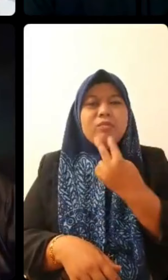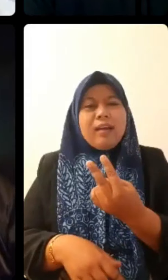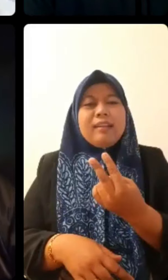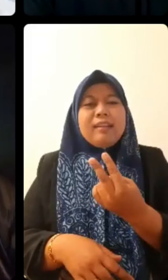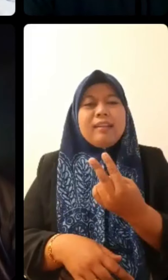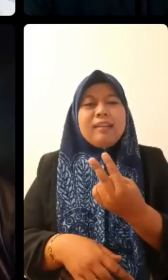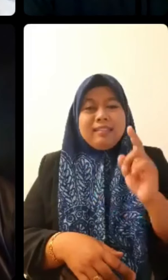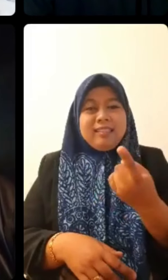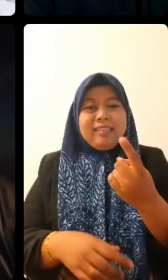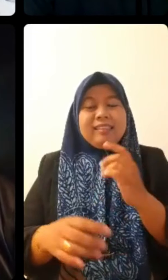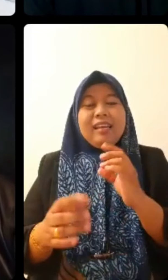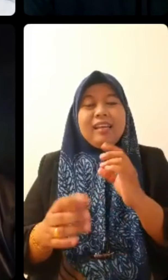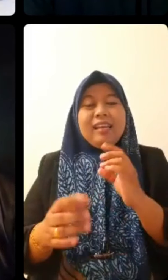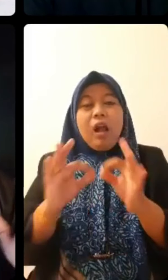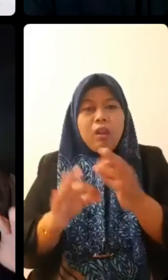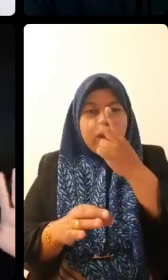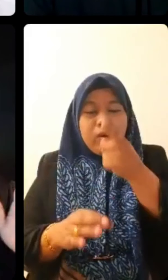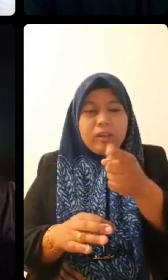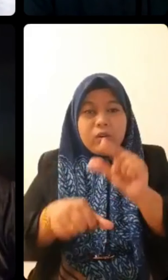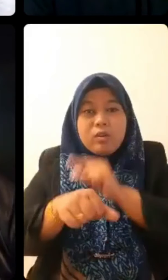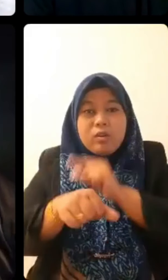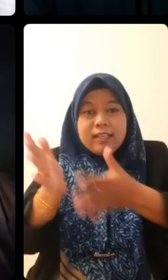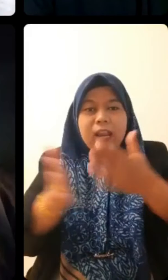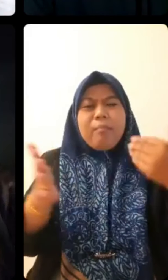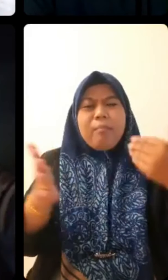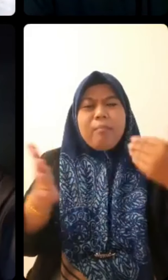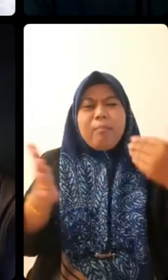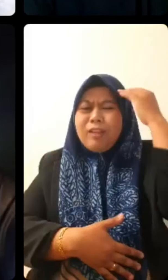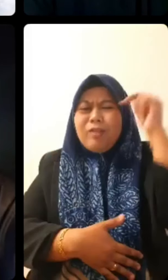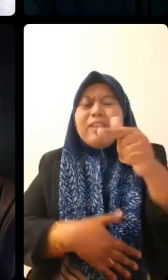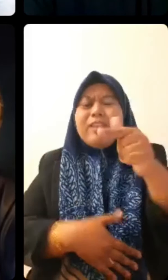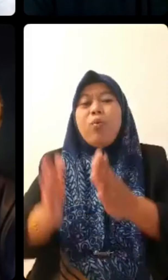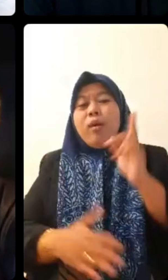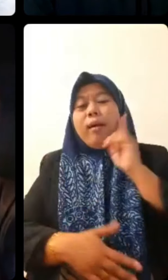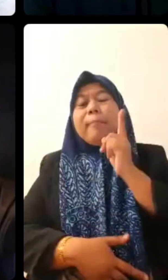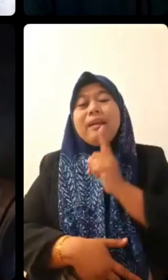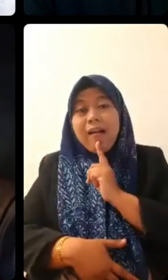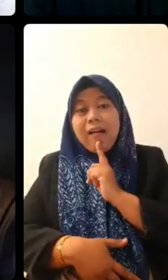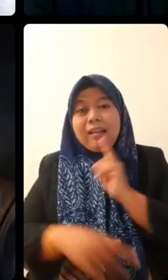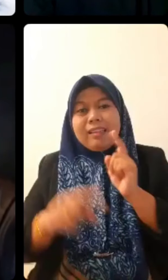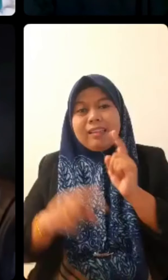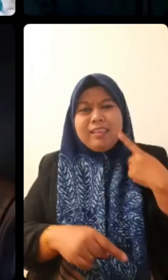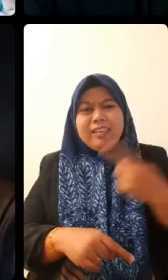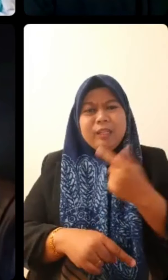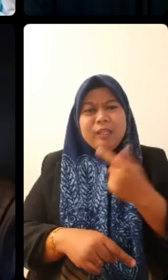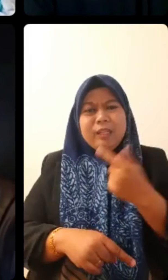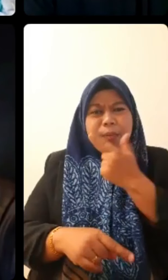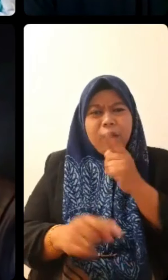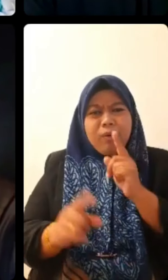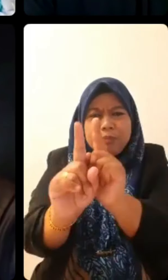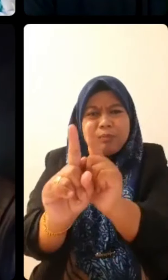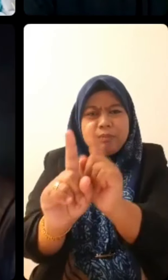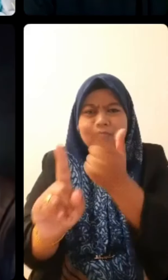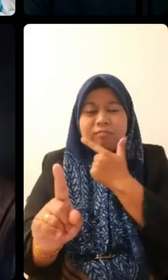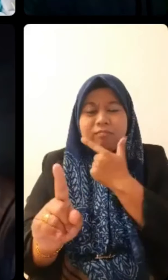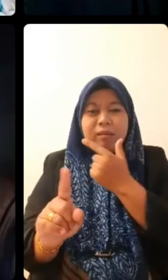pekak rupanya. Tapi kita elak. Itu masalahnya tu. Saya sendiri pernah buat macam tu dekat salah satu restoran dekat